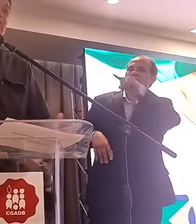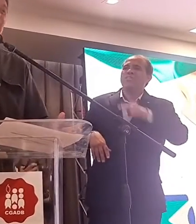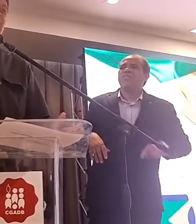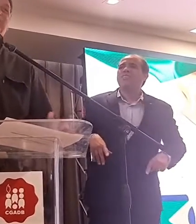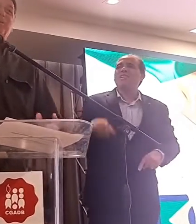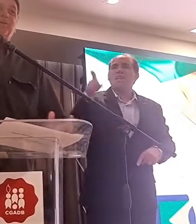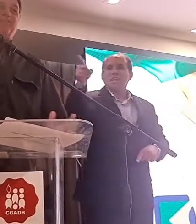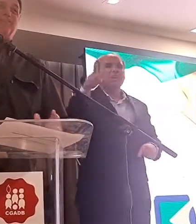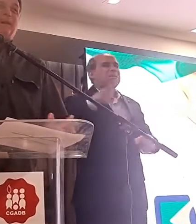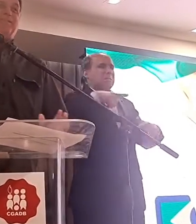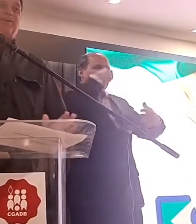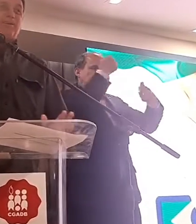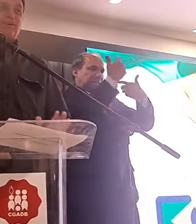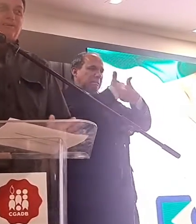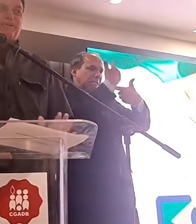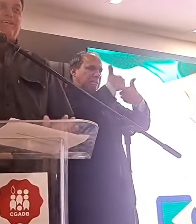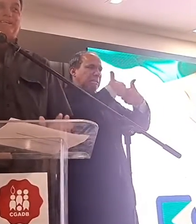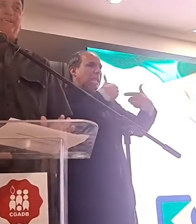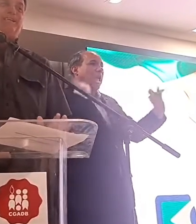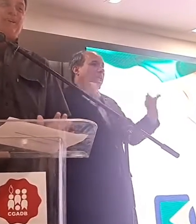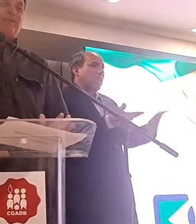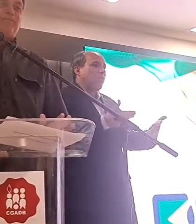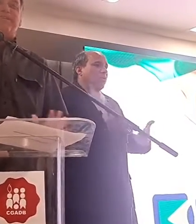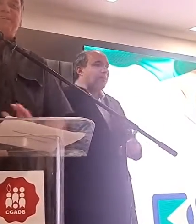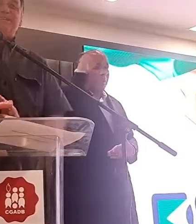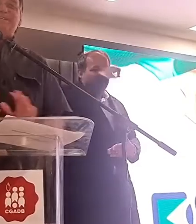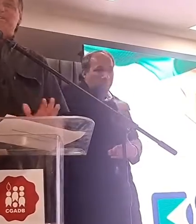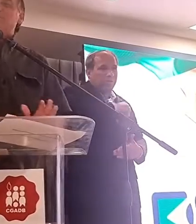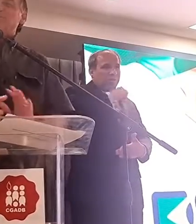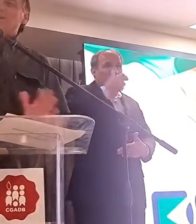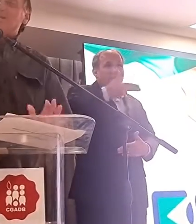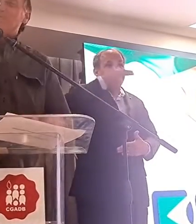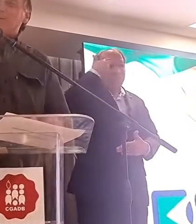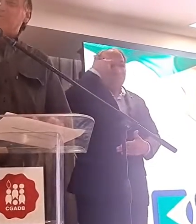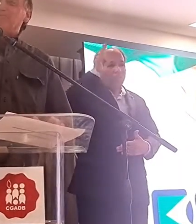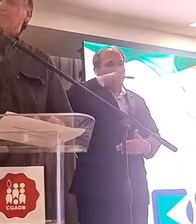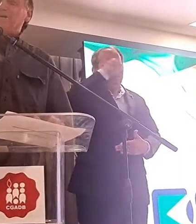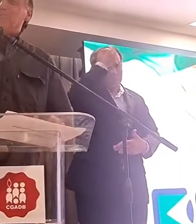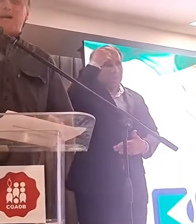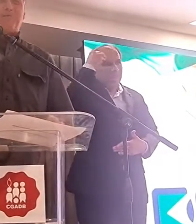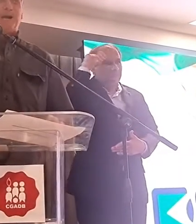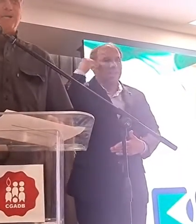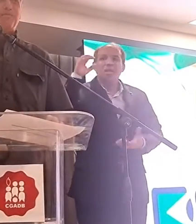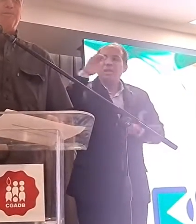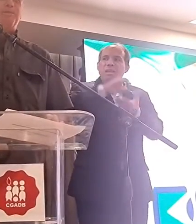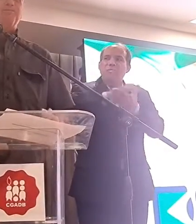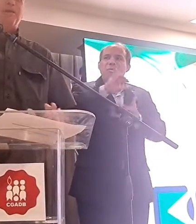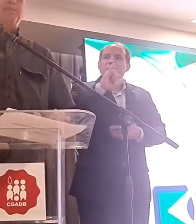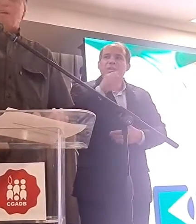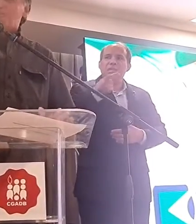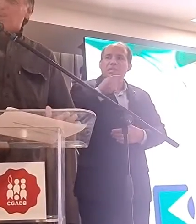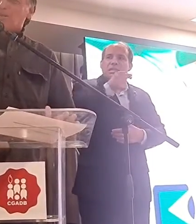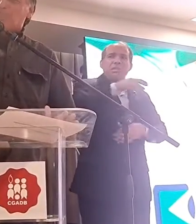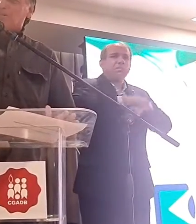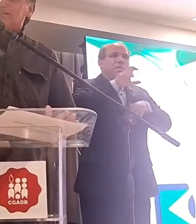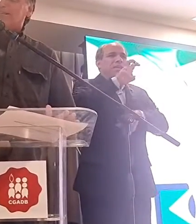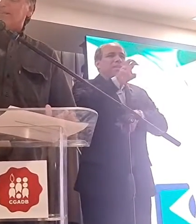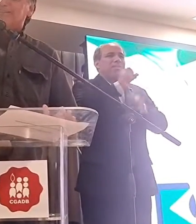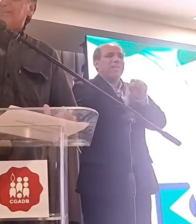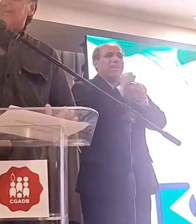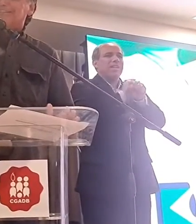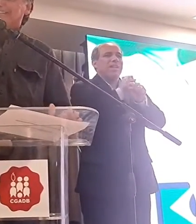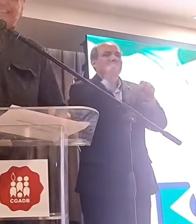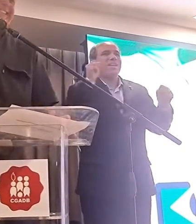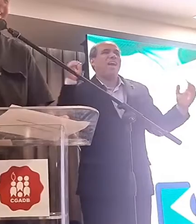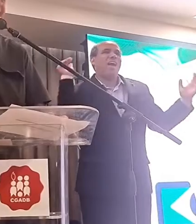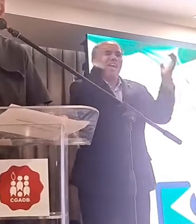deu um sermão que até hoje não esqueci. Então, o casamento vai durar mais uns 50 anos no mínimo, tenho certeza.